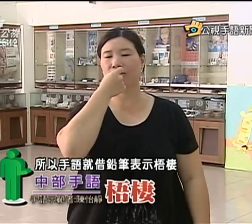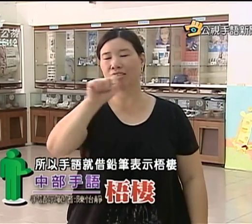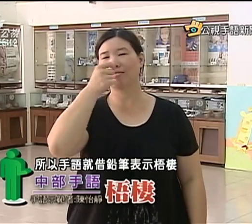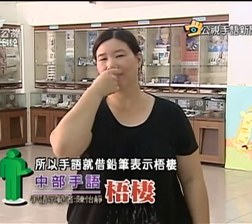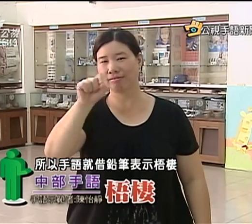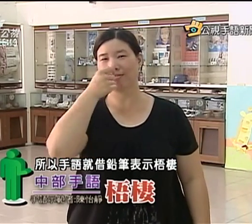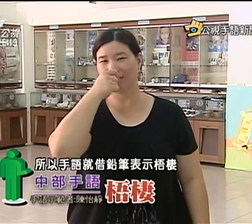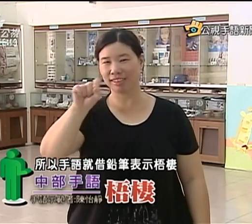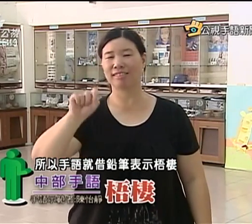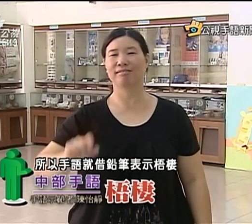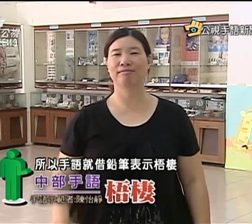吴妻。